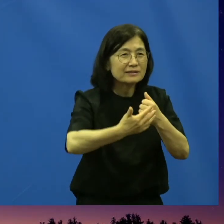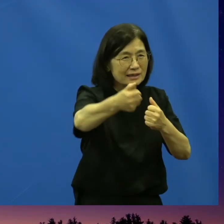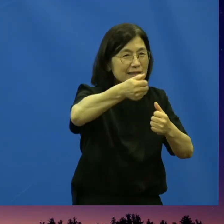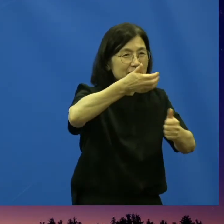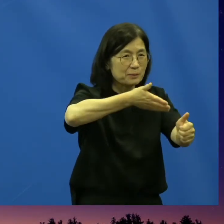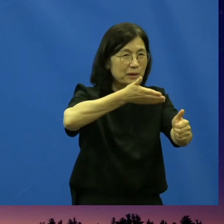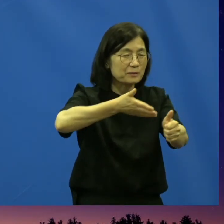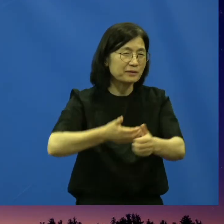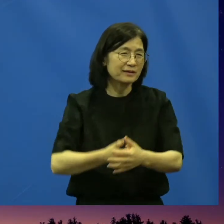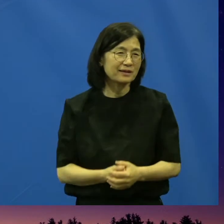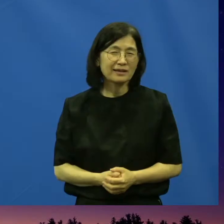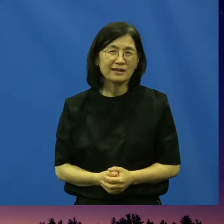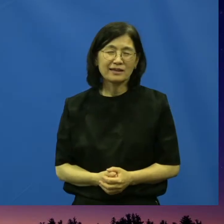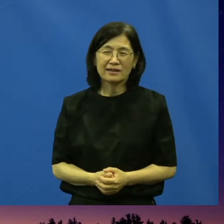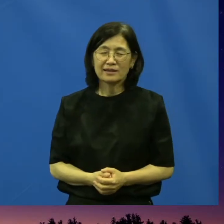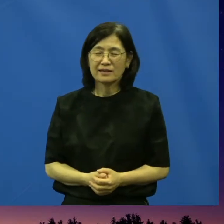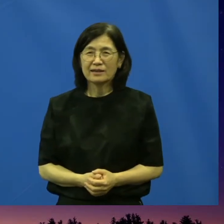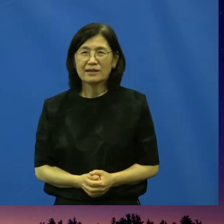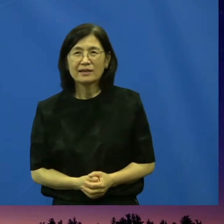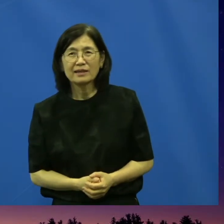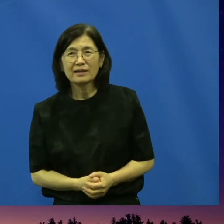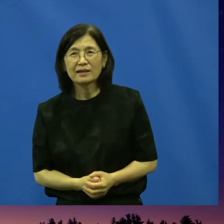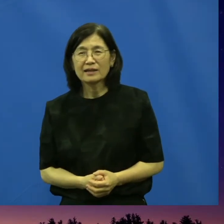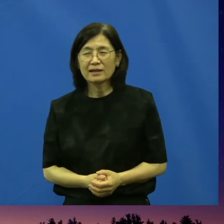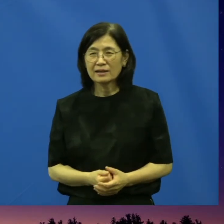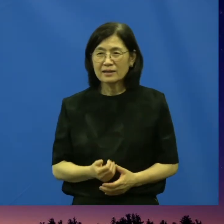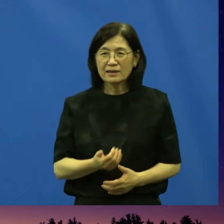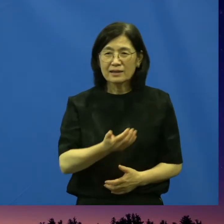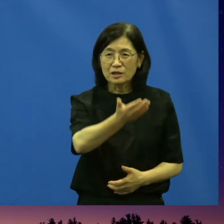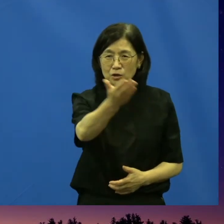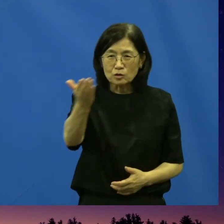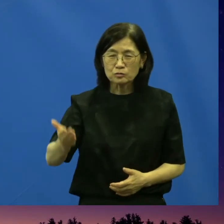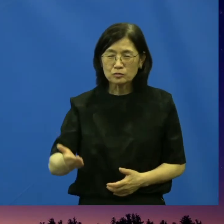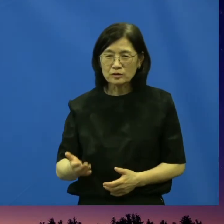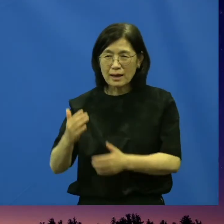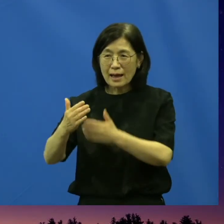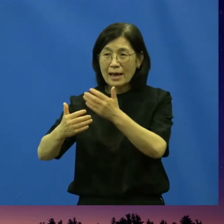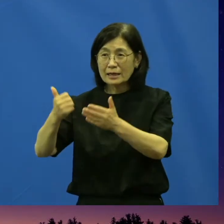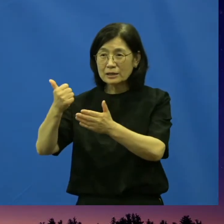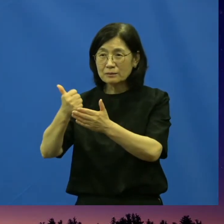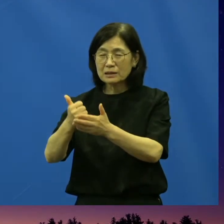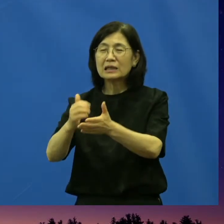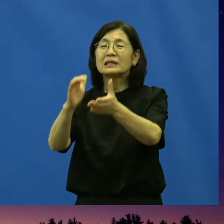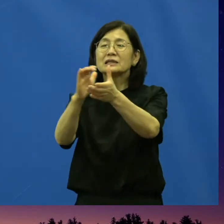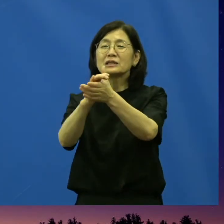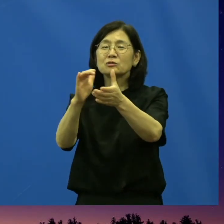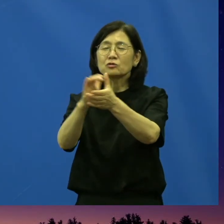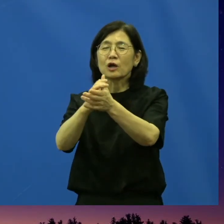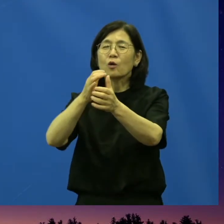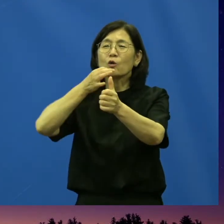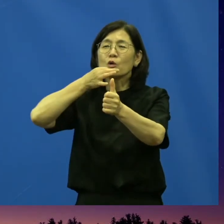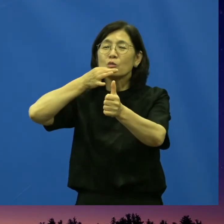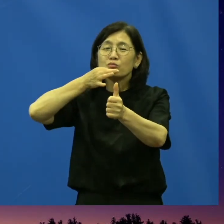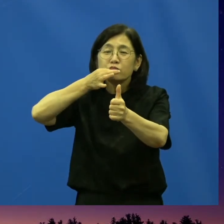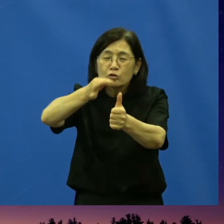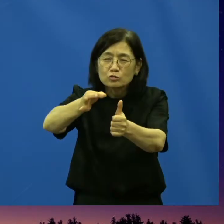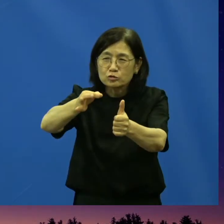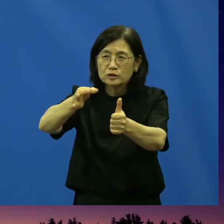바랍니다. 여러분들을 친구라 불러주신 그 친구 되신 그 주님을 여러분 마음껏 향유하시기를